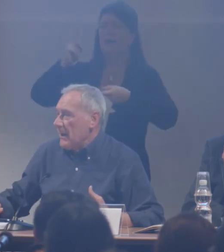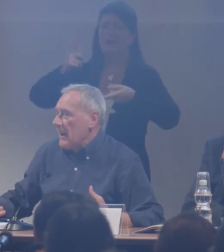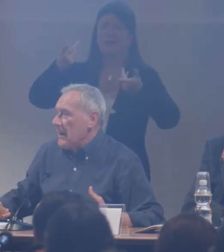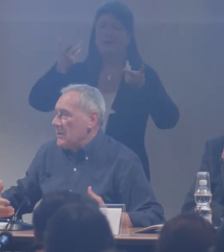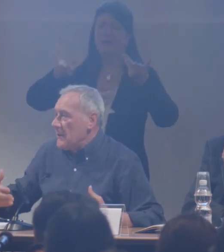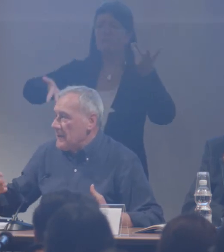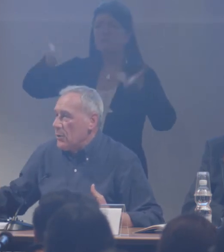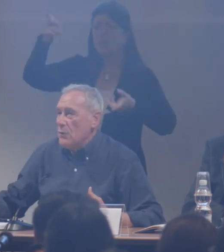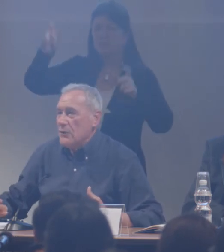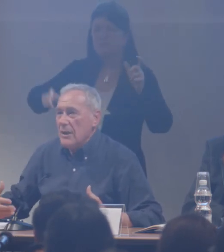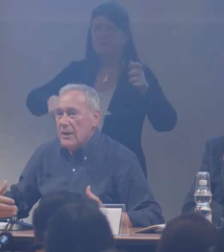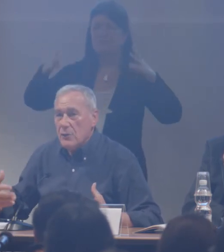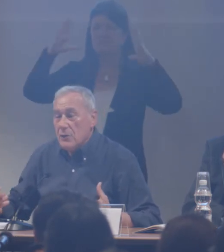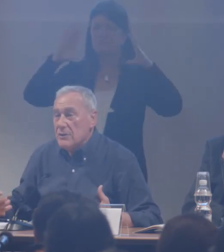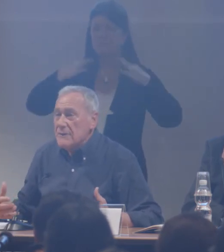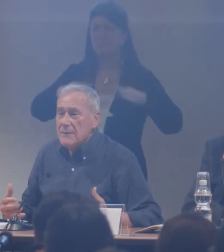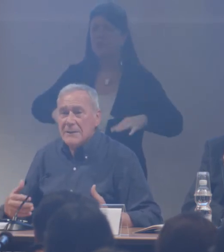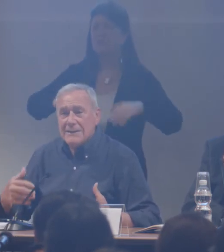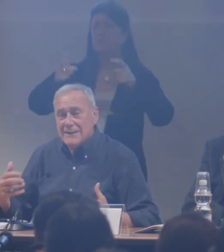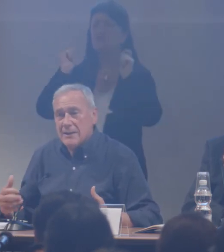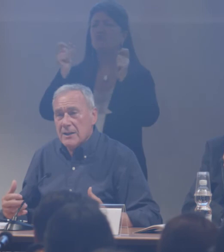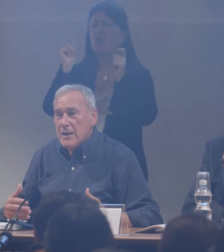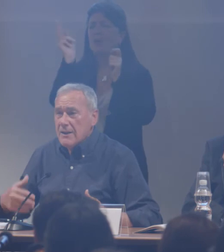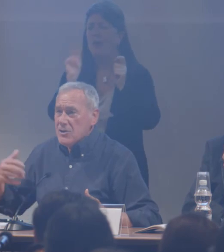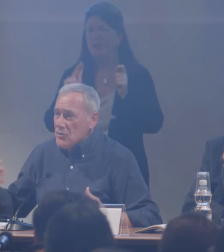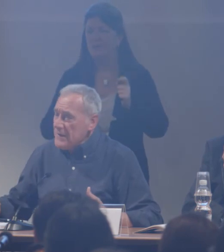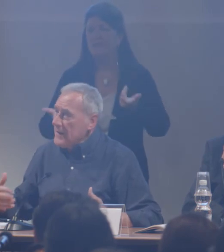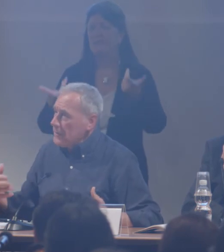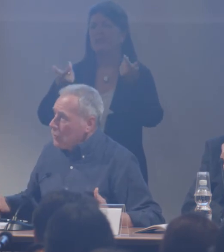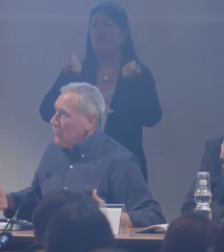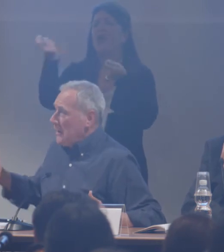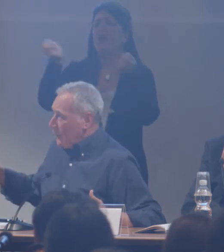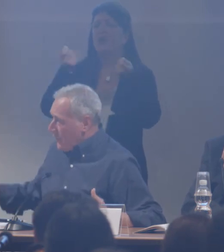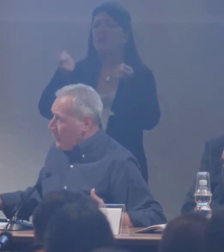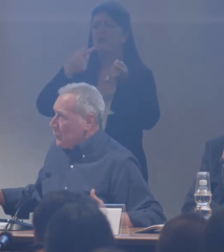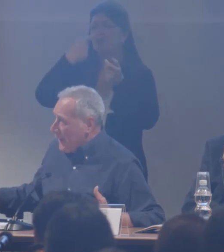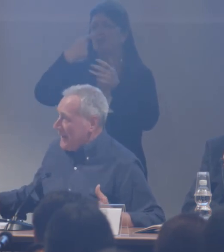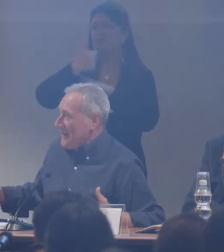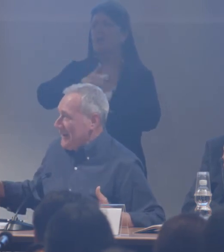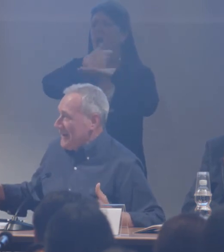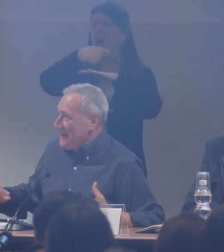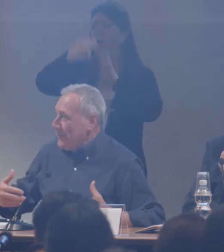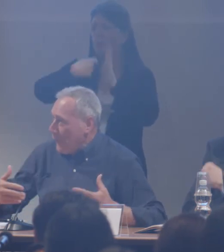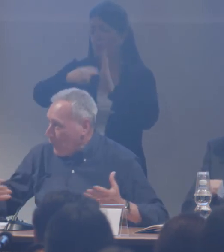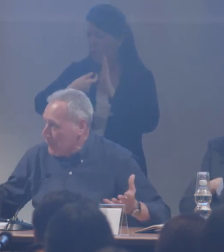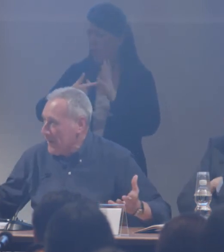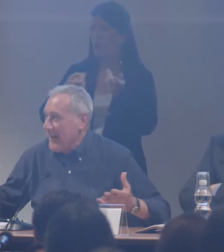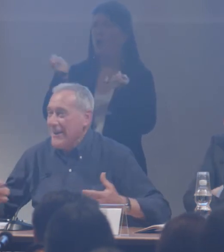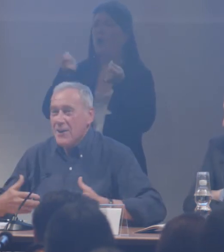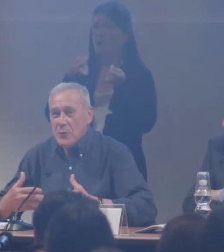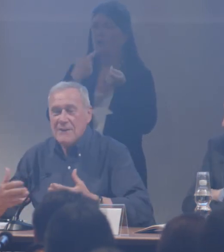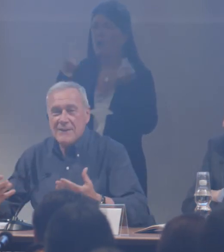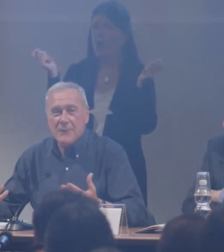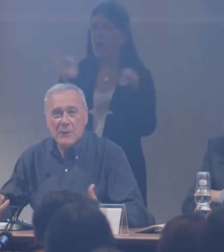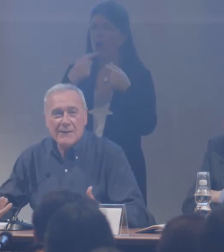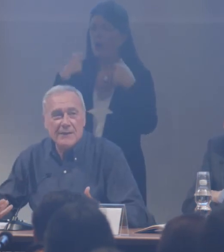saputo parlare di queste cose, e hanno, insieme a tanti registi e attori che hanno saputo anche diffondere